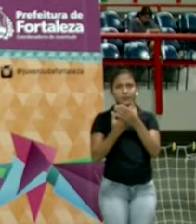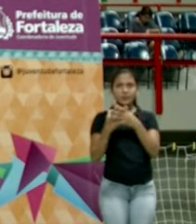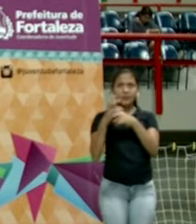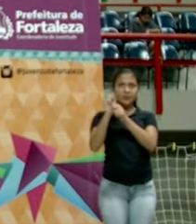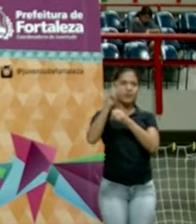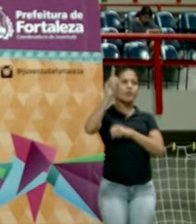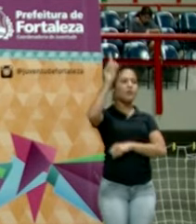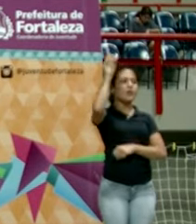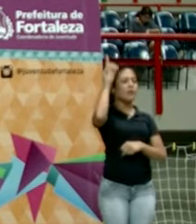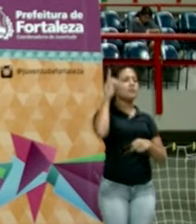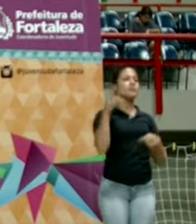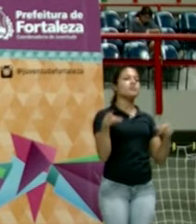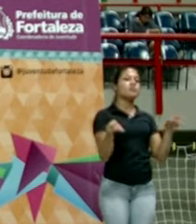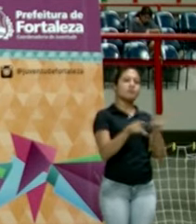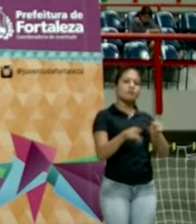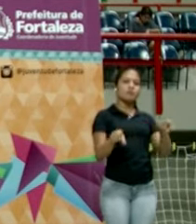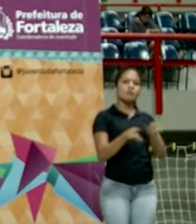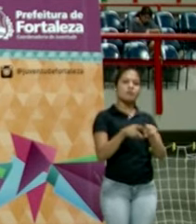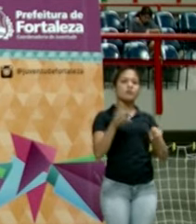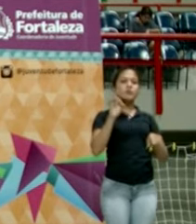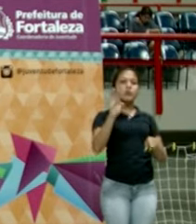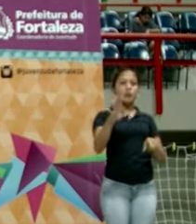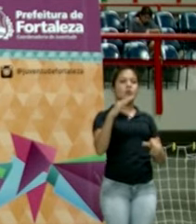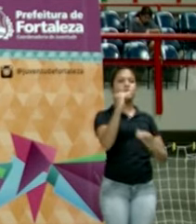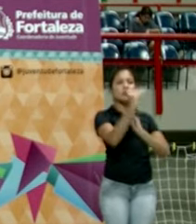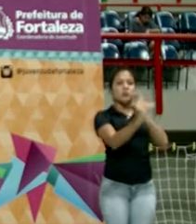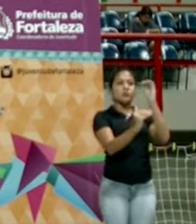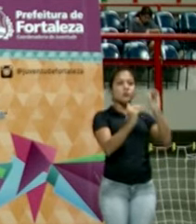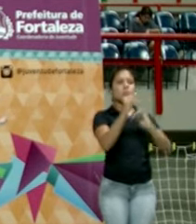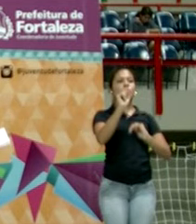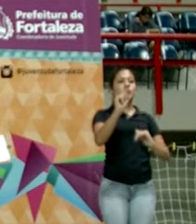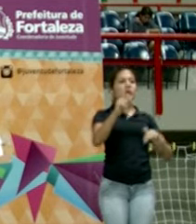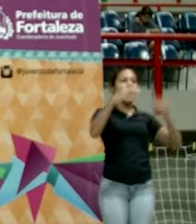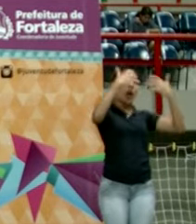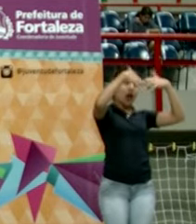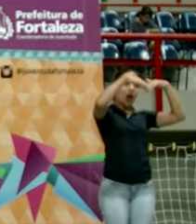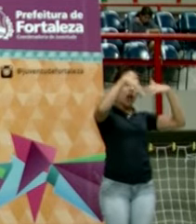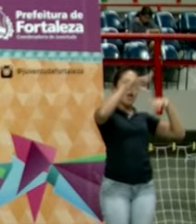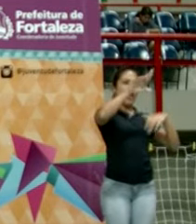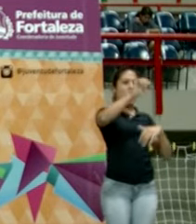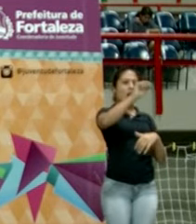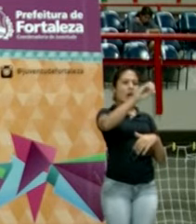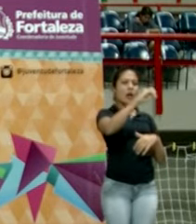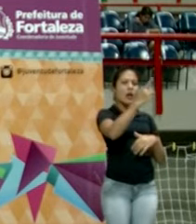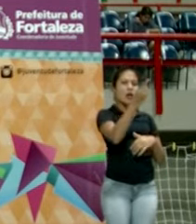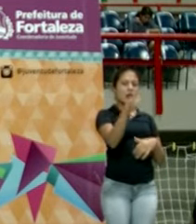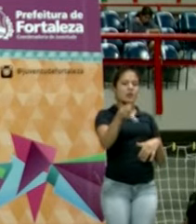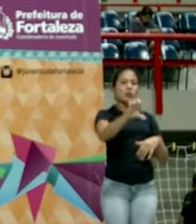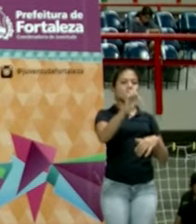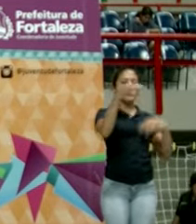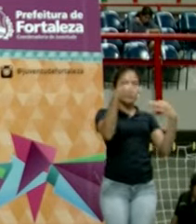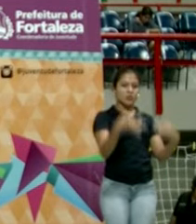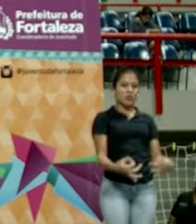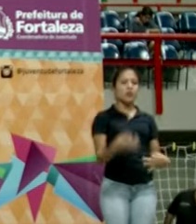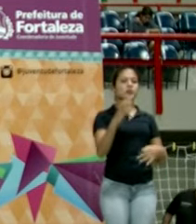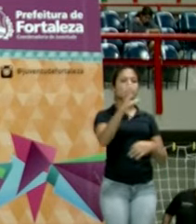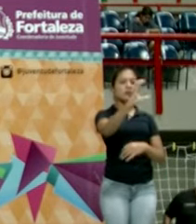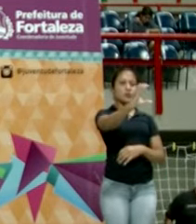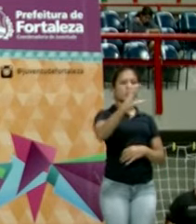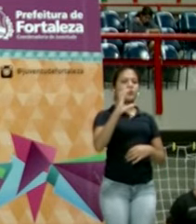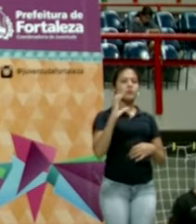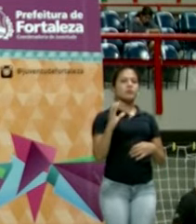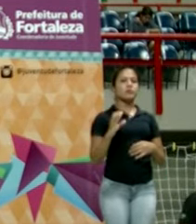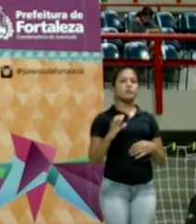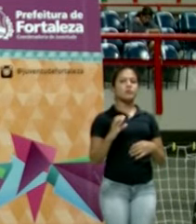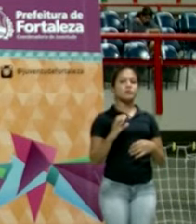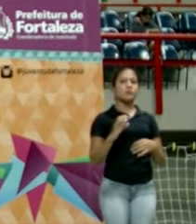se dirige. Contudo, só progride graças ao recurso da razão. Letra correta vai ser a letra C, quando